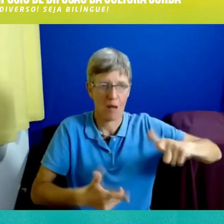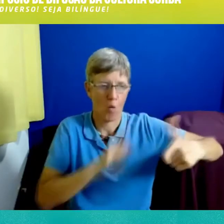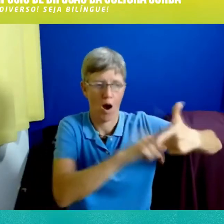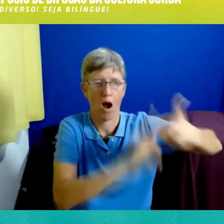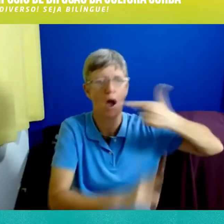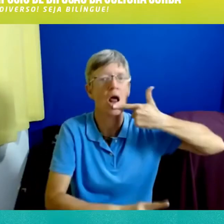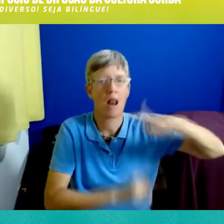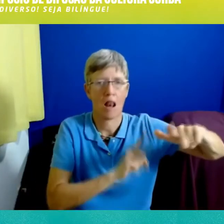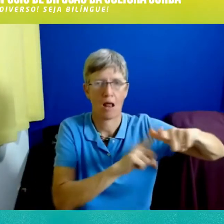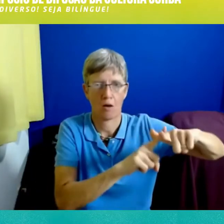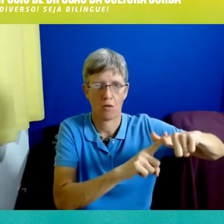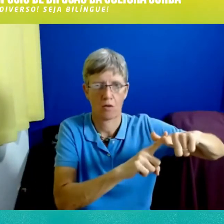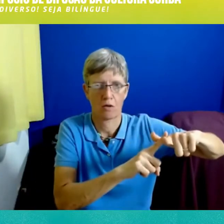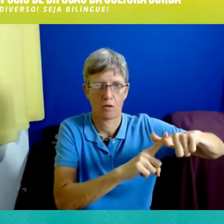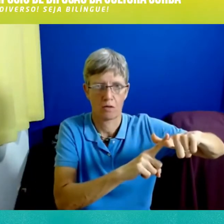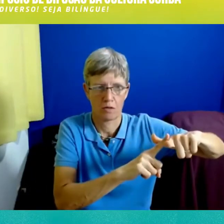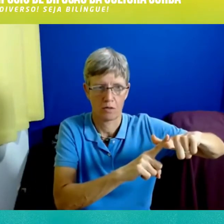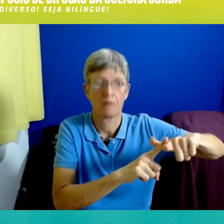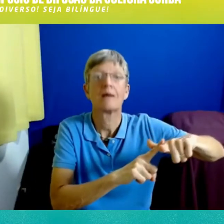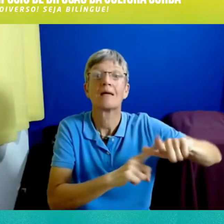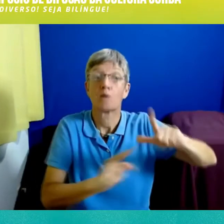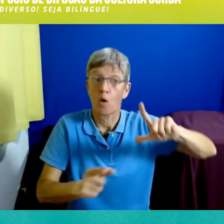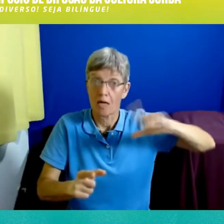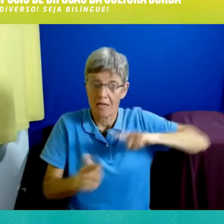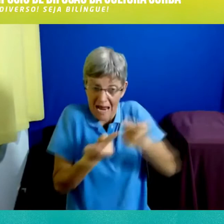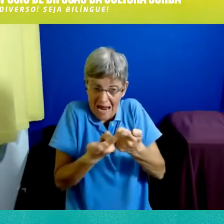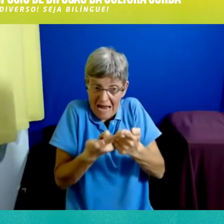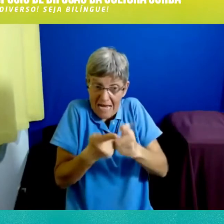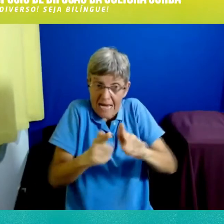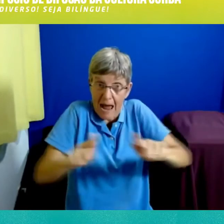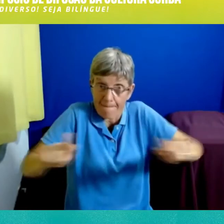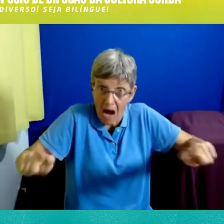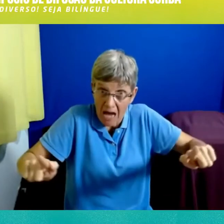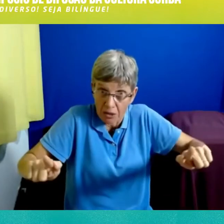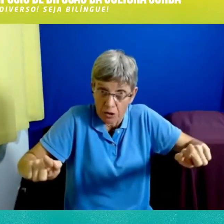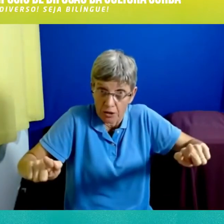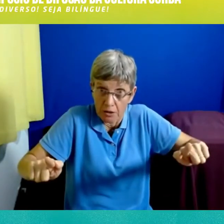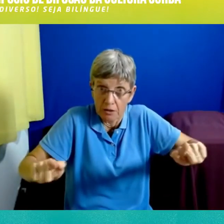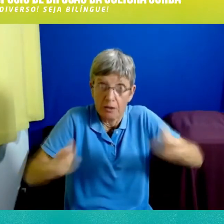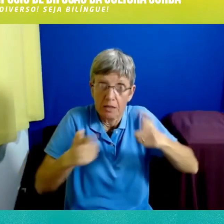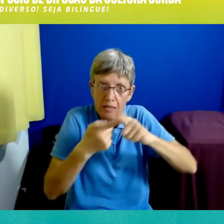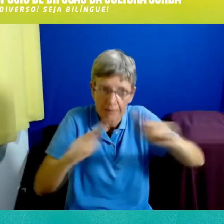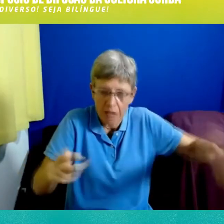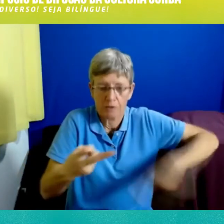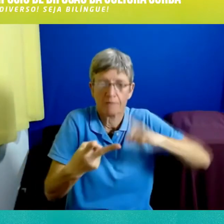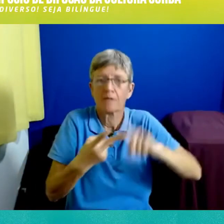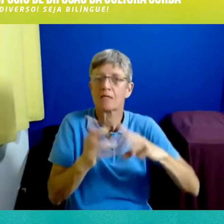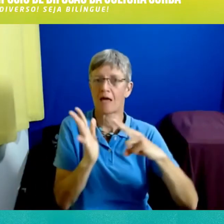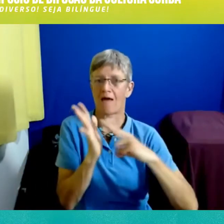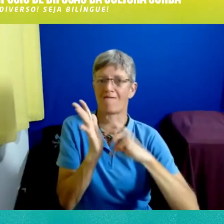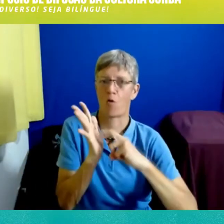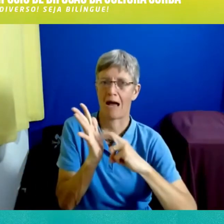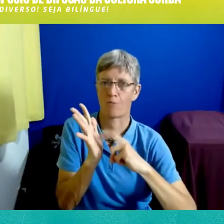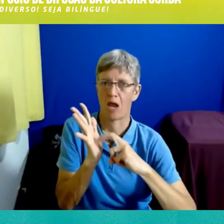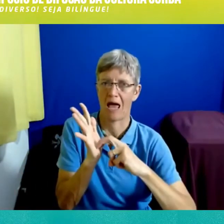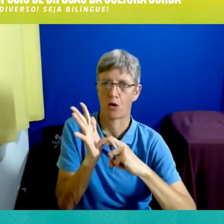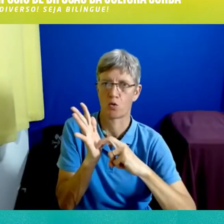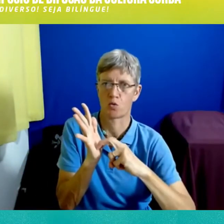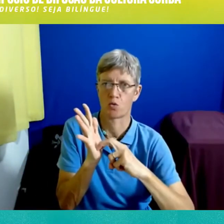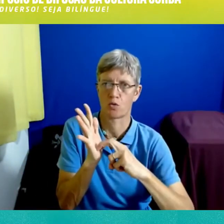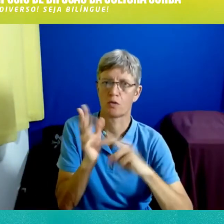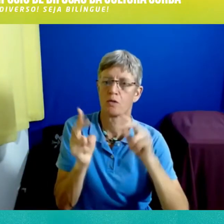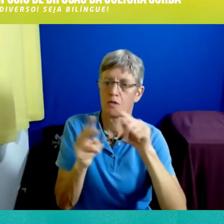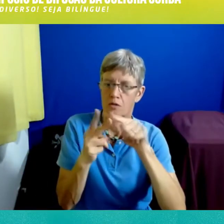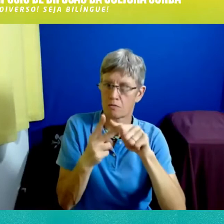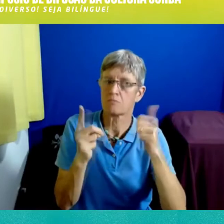na verdade, ela é uma língua. Está relacionada à língua. Tem gramática,